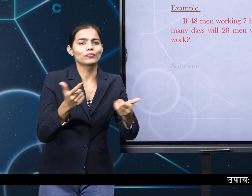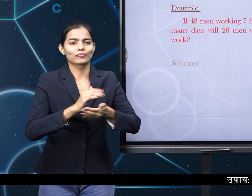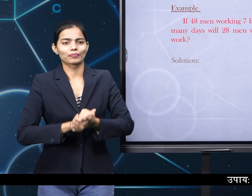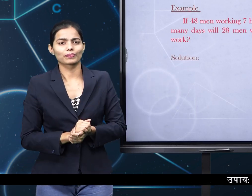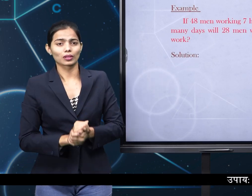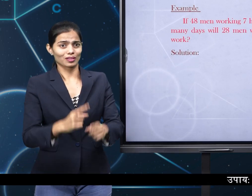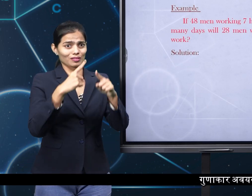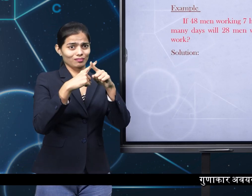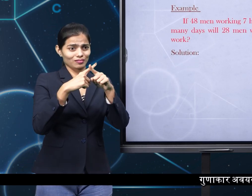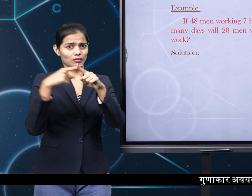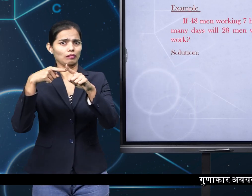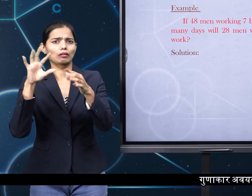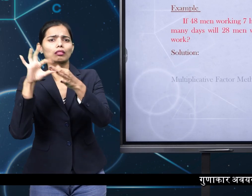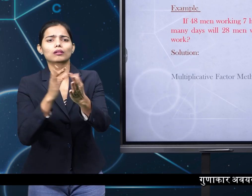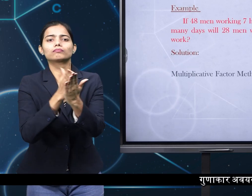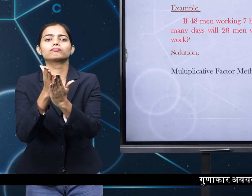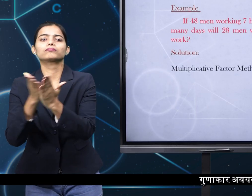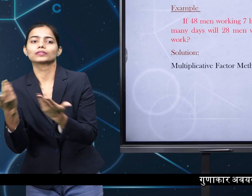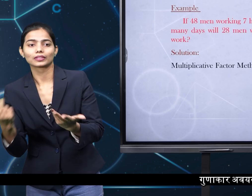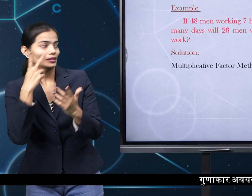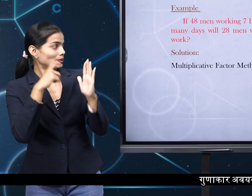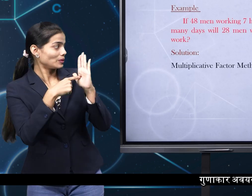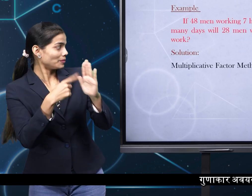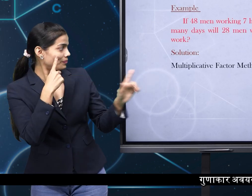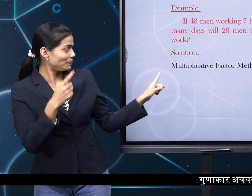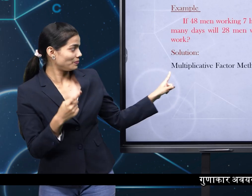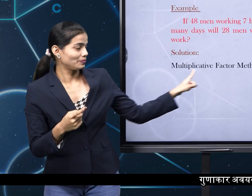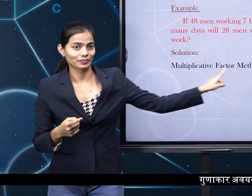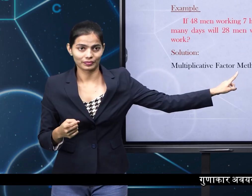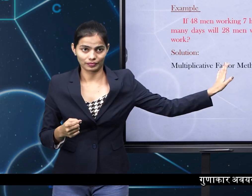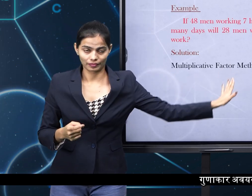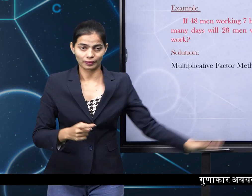उपाय. गुणाकार अवयव पद्धत.